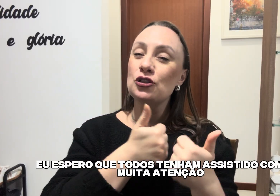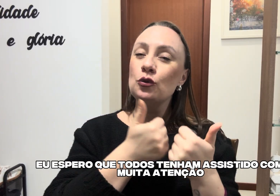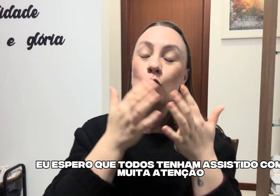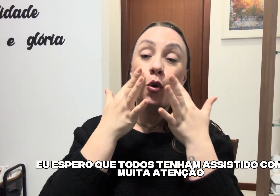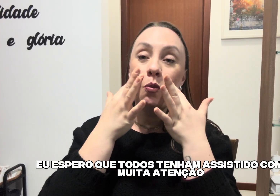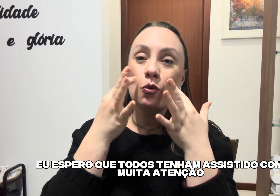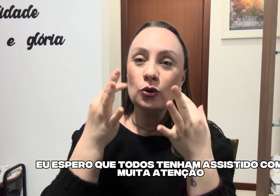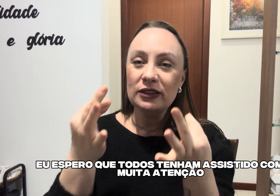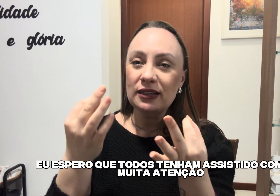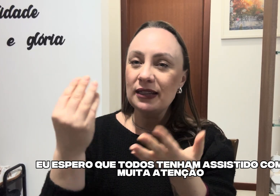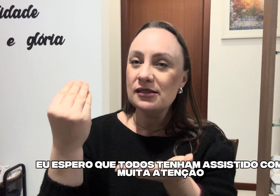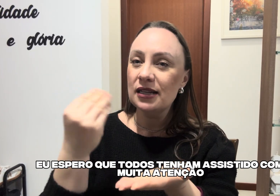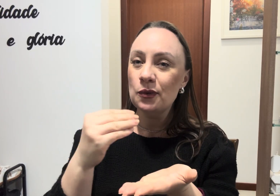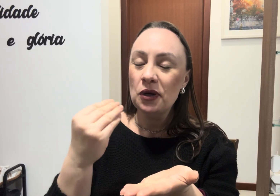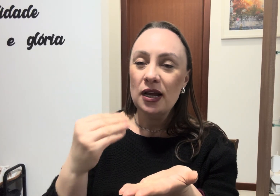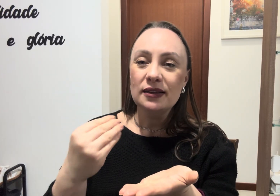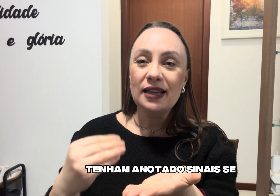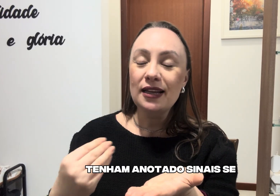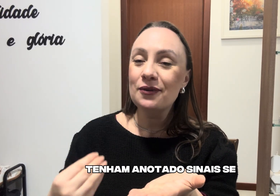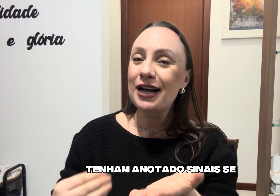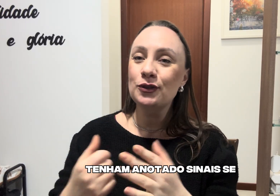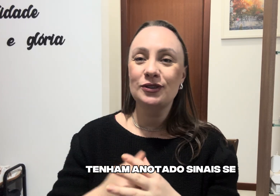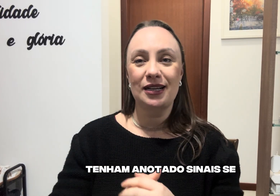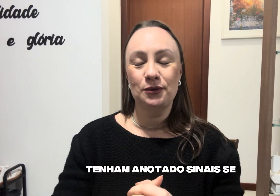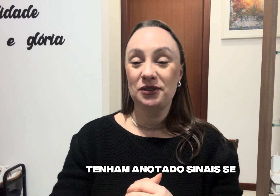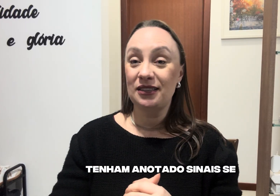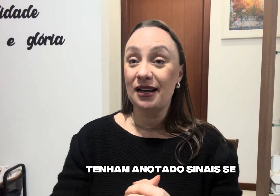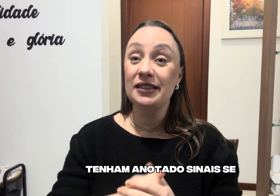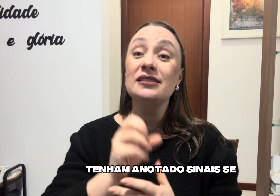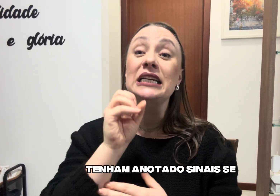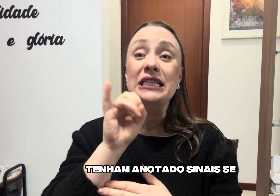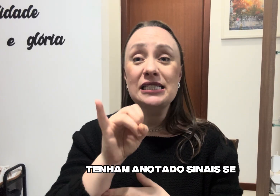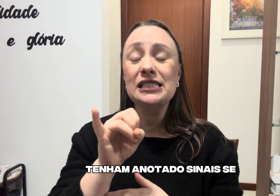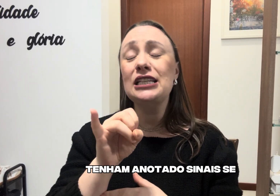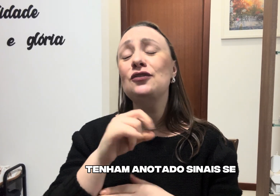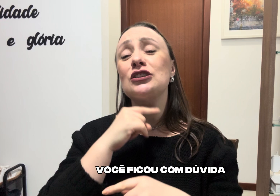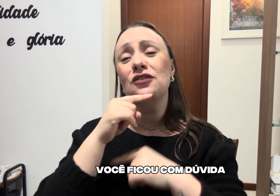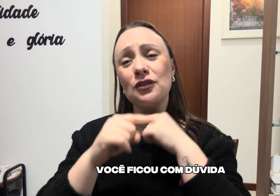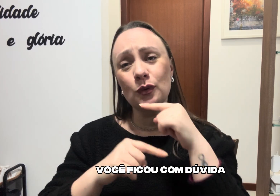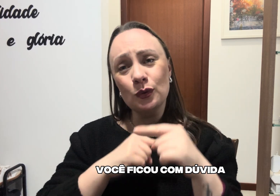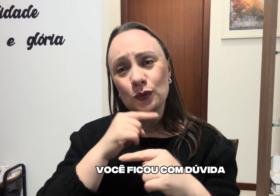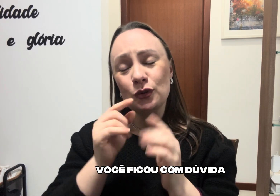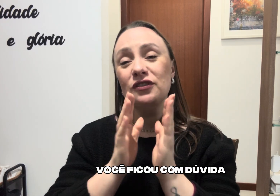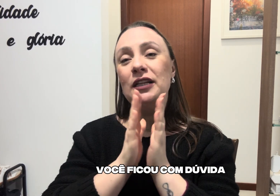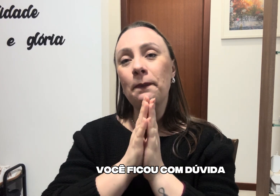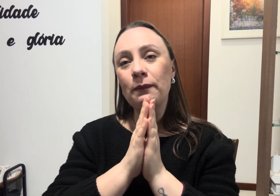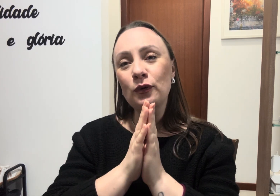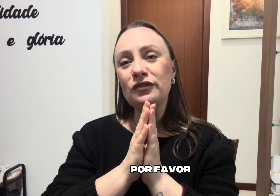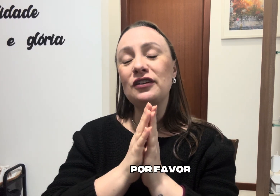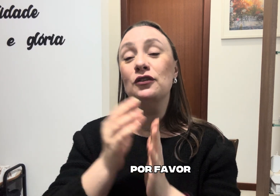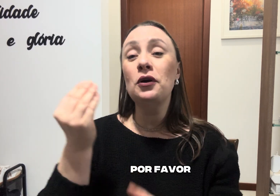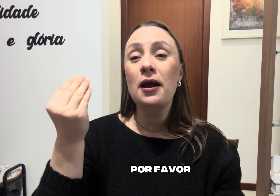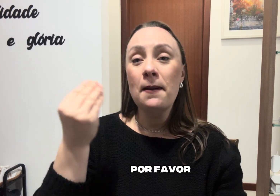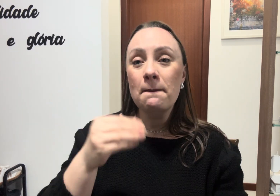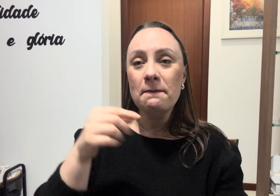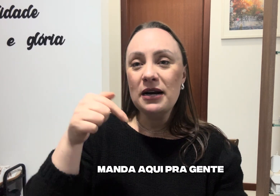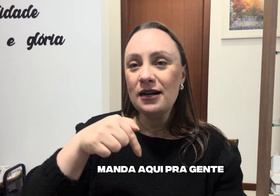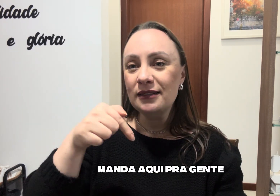com muita atenção, tenham anotado os sinais. Se você ficou com dúvida, por favor, manda aqui